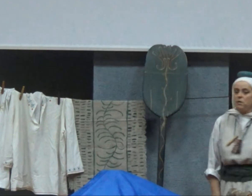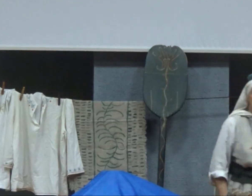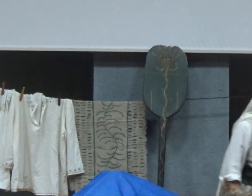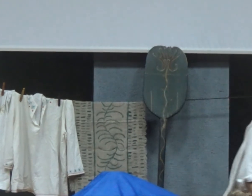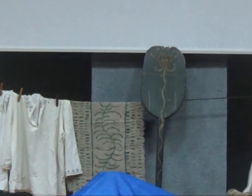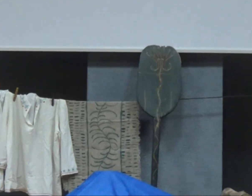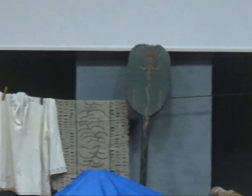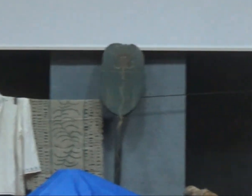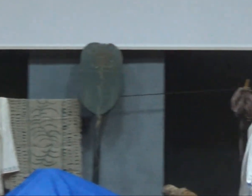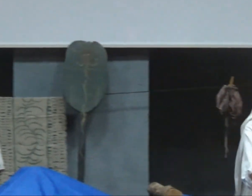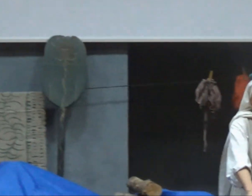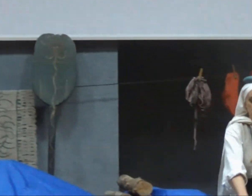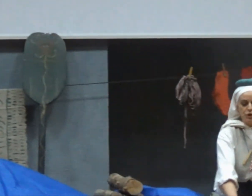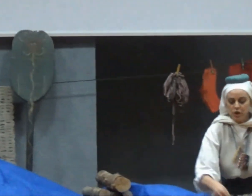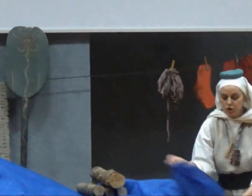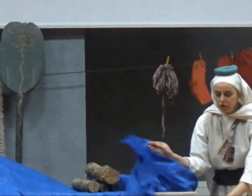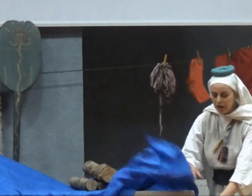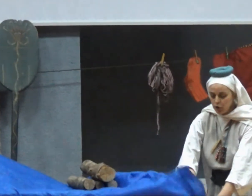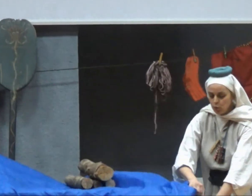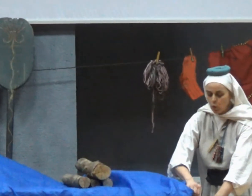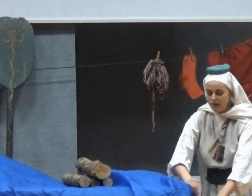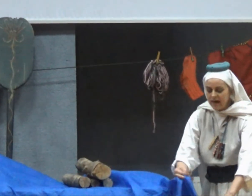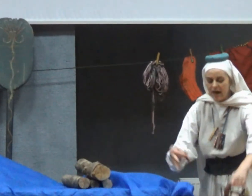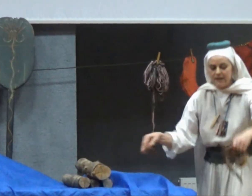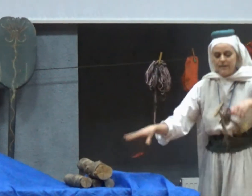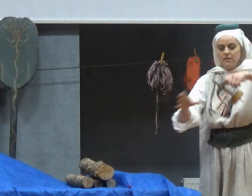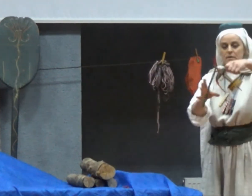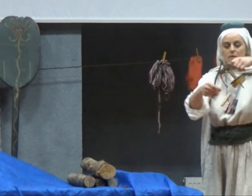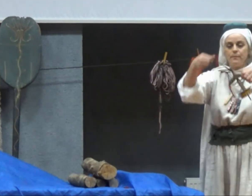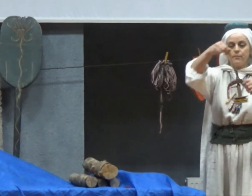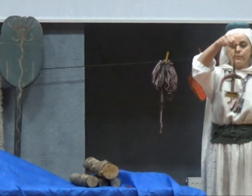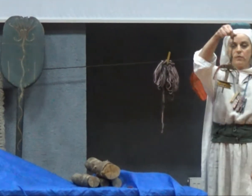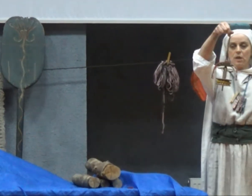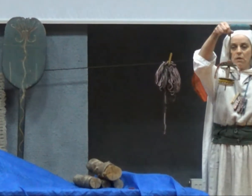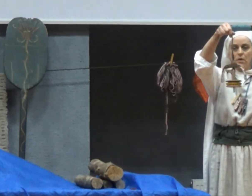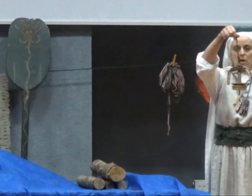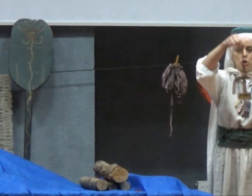darbus. Suvedk štai šitą linų puodelį,